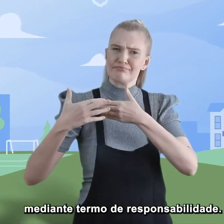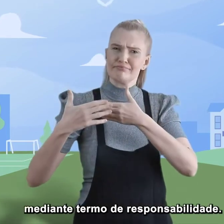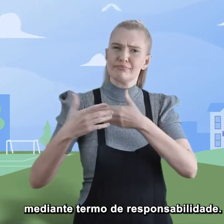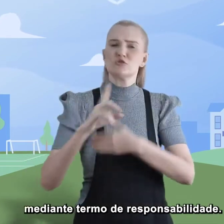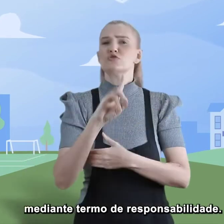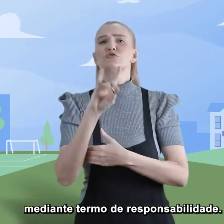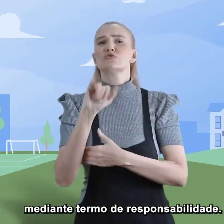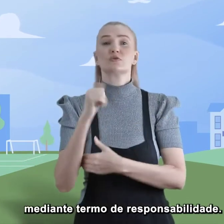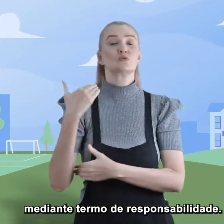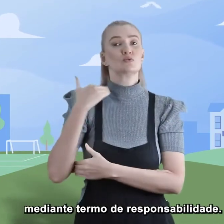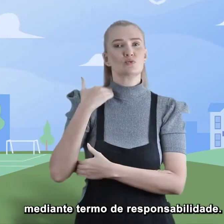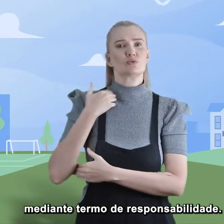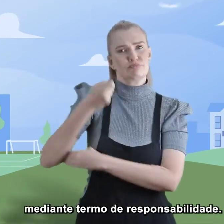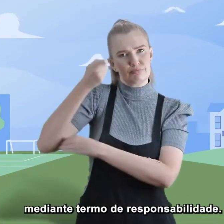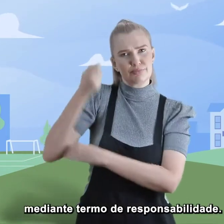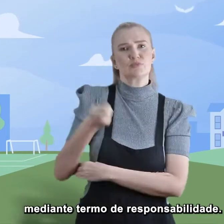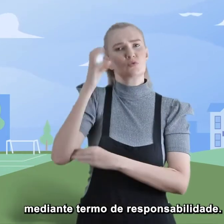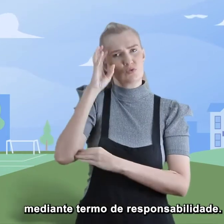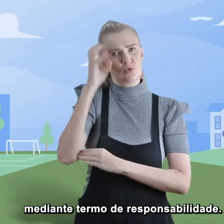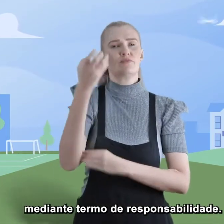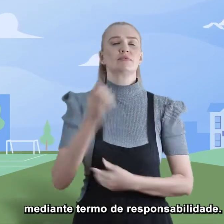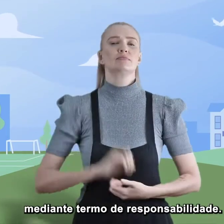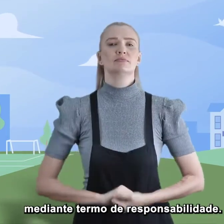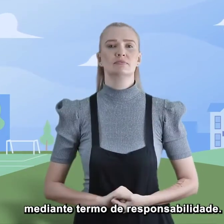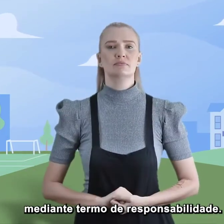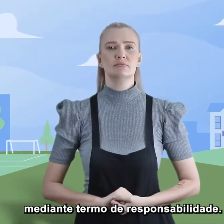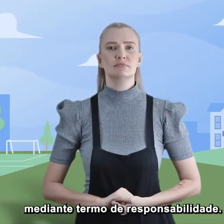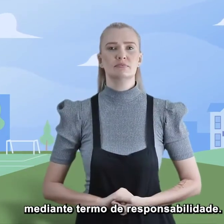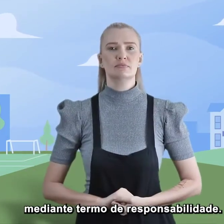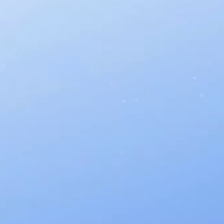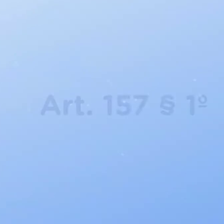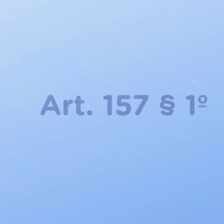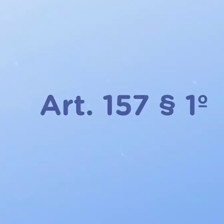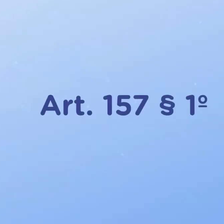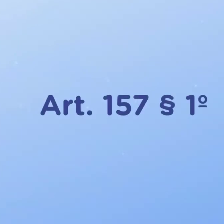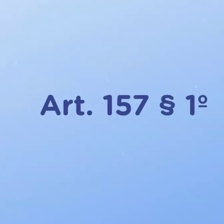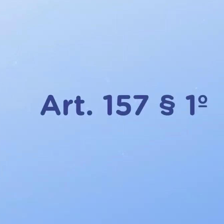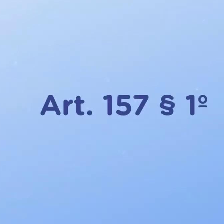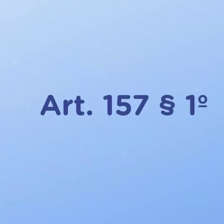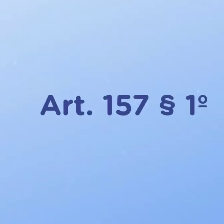Mediante termo de responsabilidade. Artigo 157, parágrafo 1º.